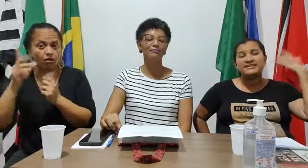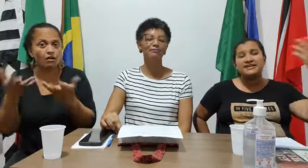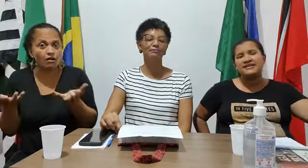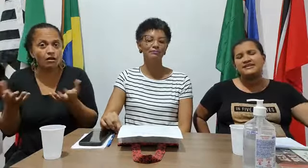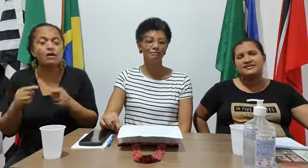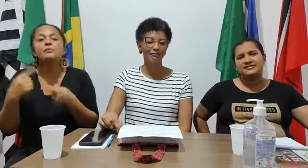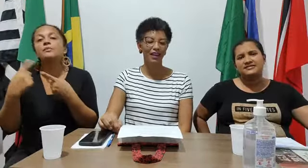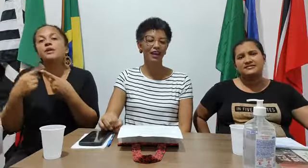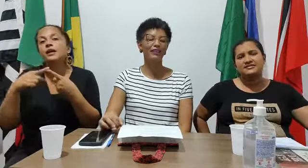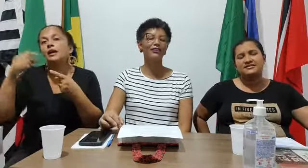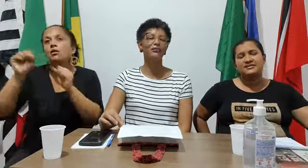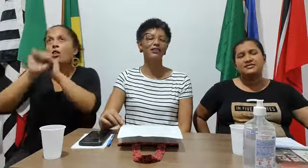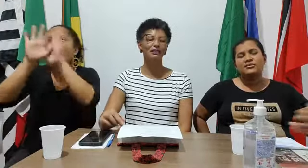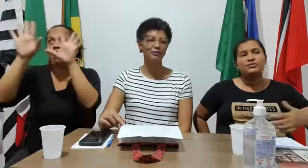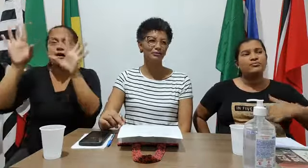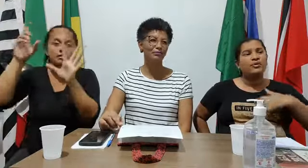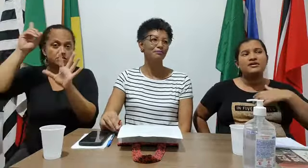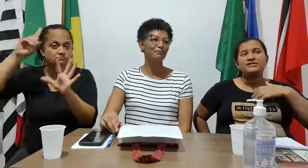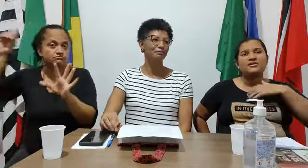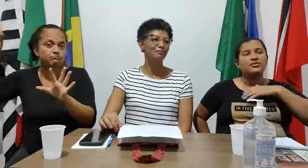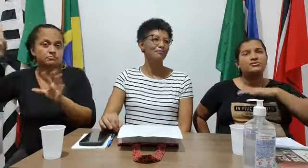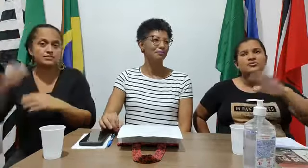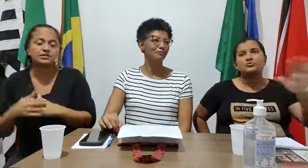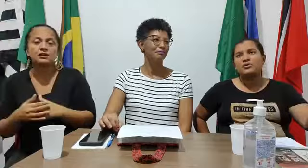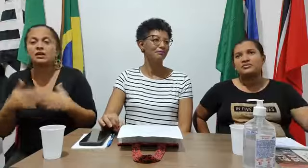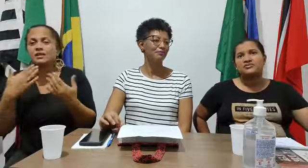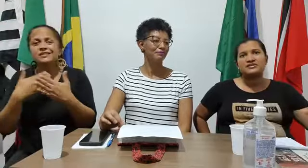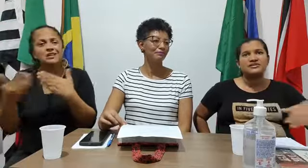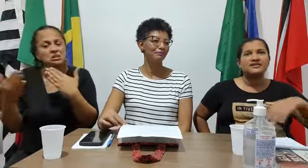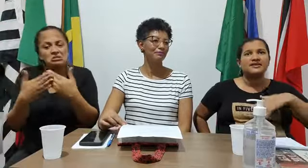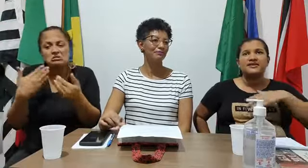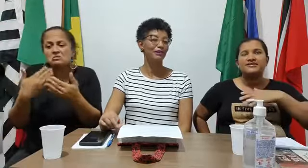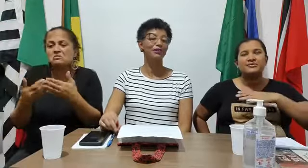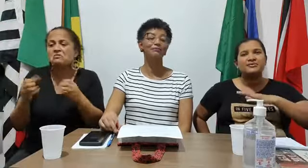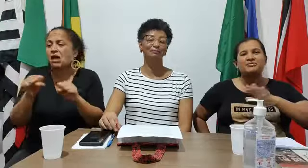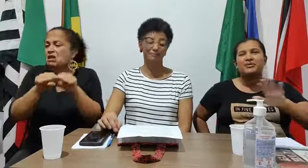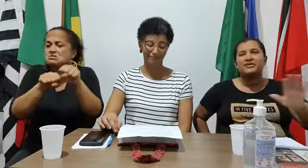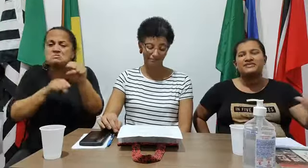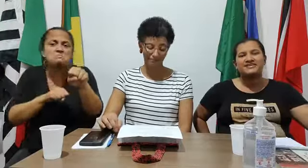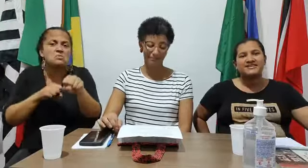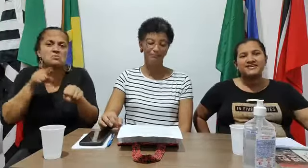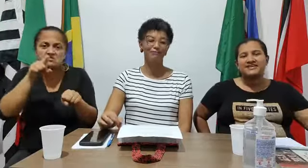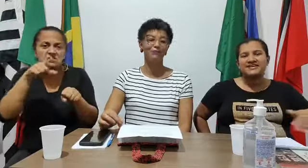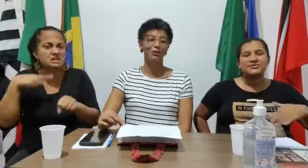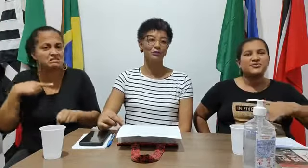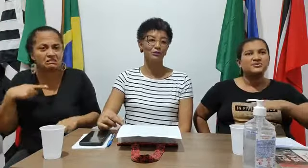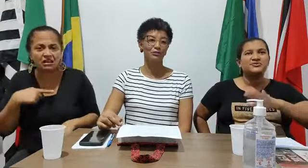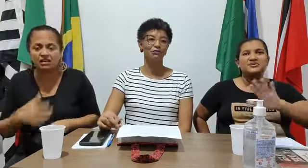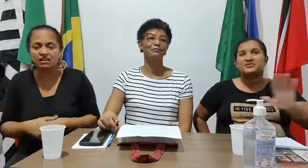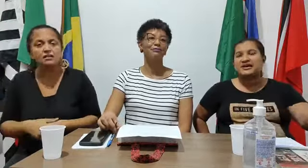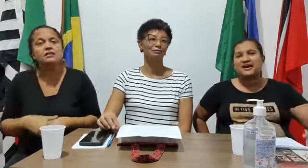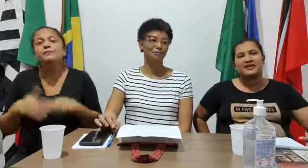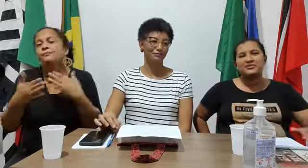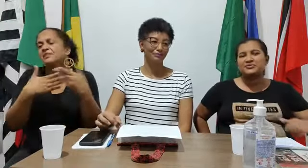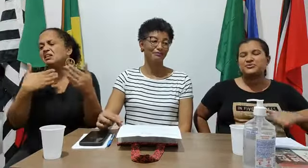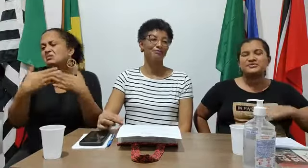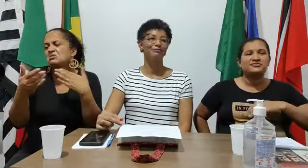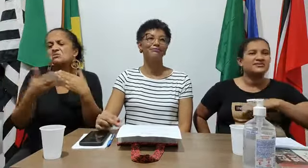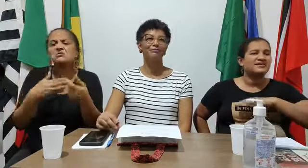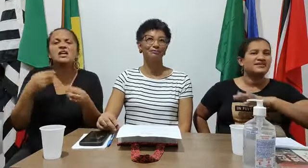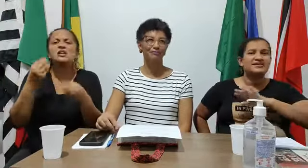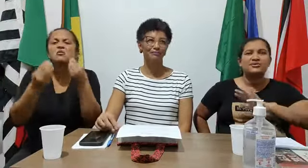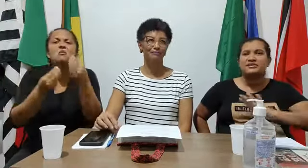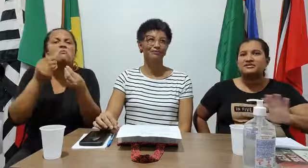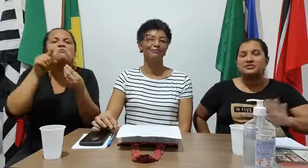é dele. Aleluia. Não importa quantos diplomas você tem, não importa os seus cargos, ou